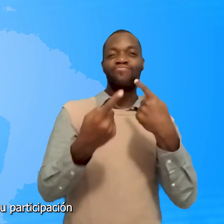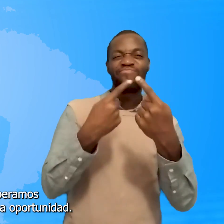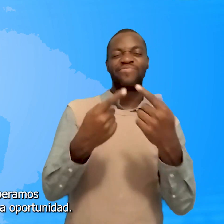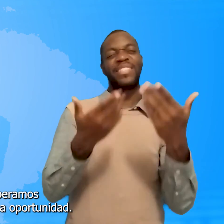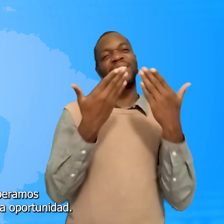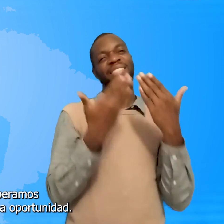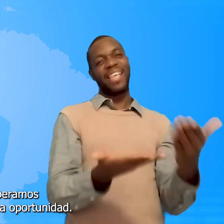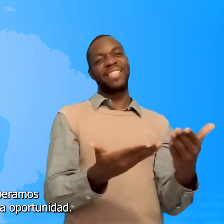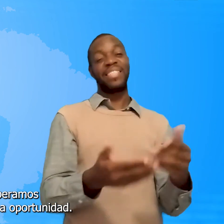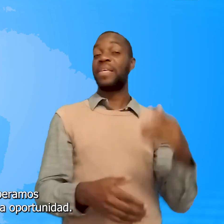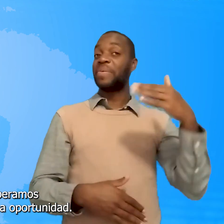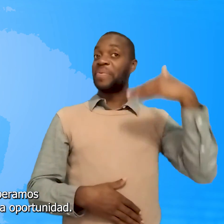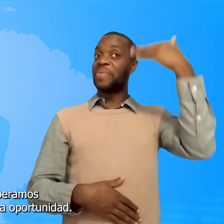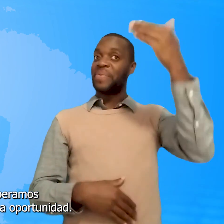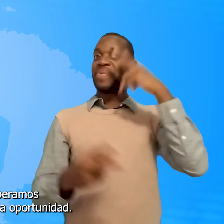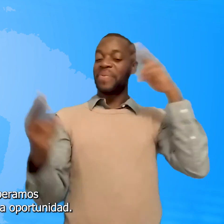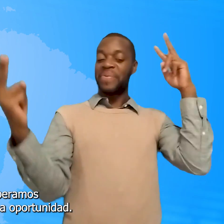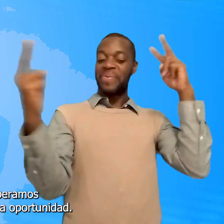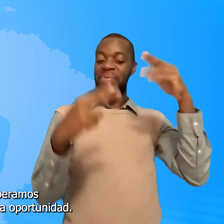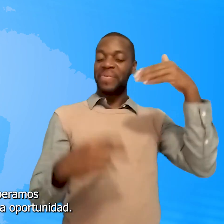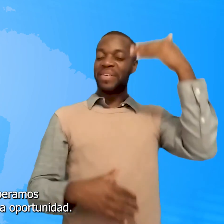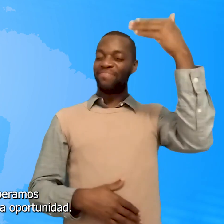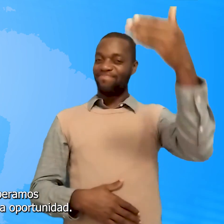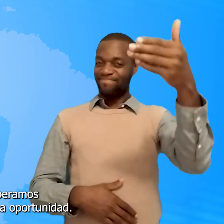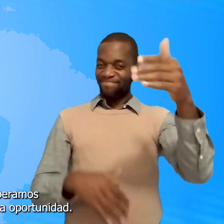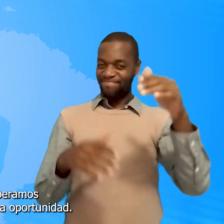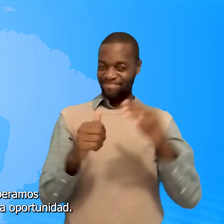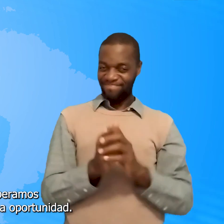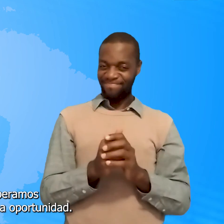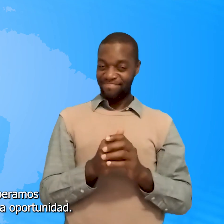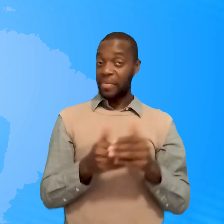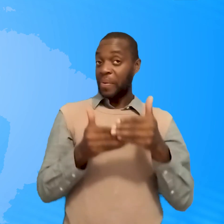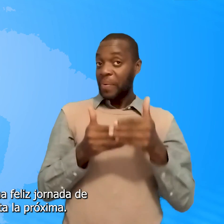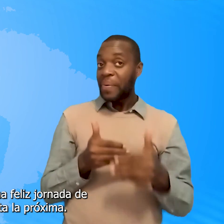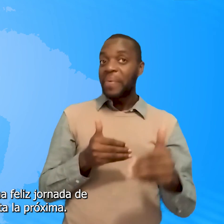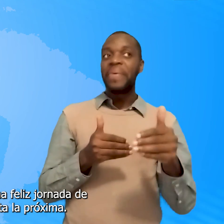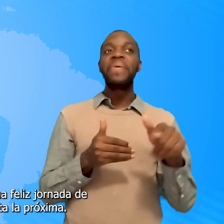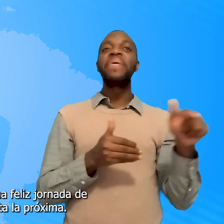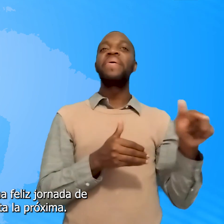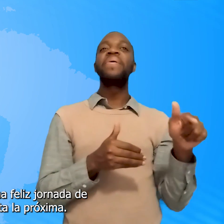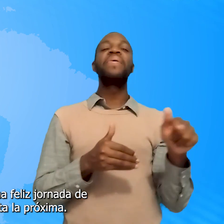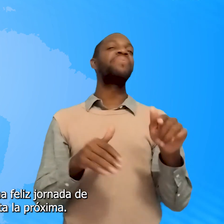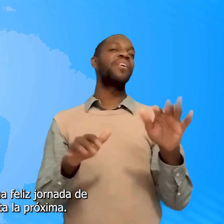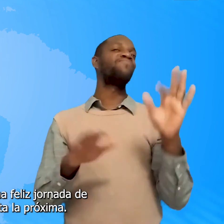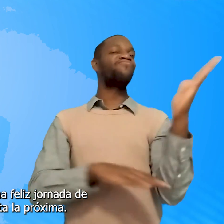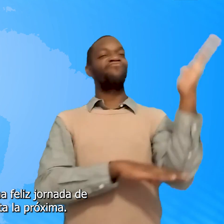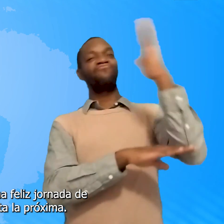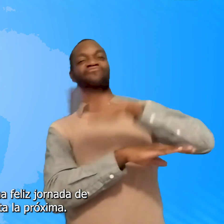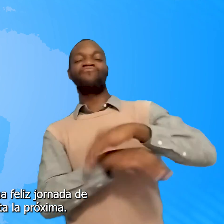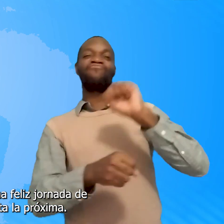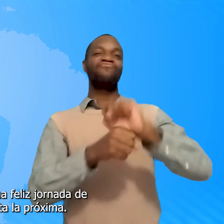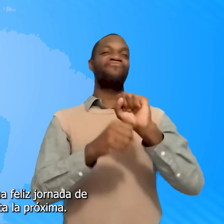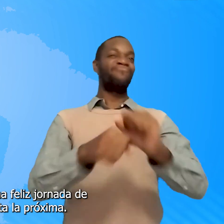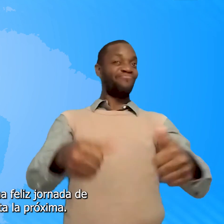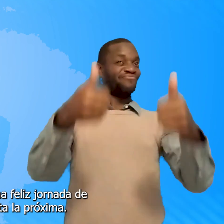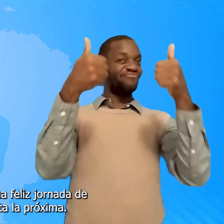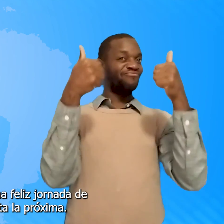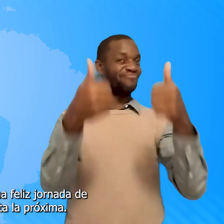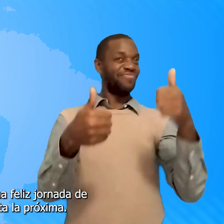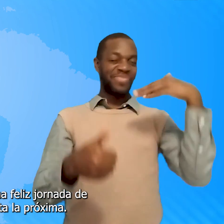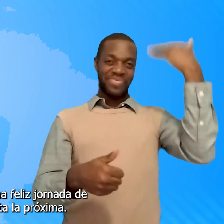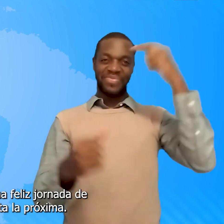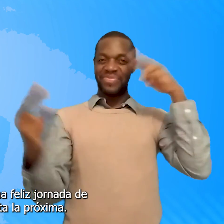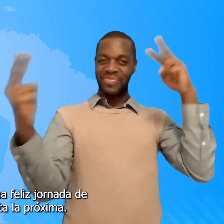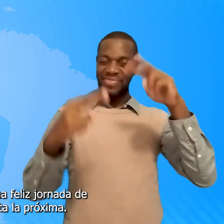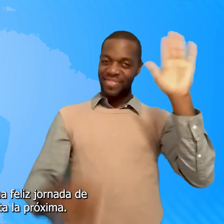participación y les esperamos en una próxima oportunidad. Mientras tanto, una feliz jornada de